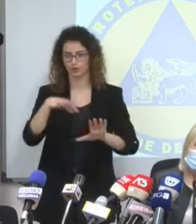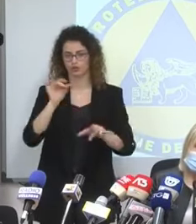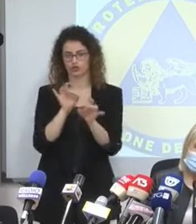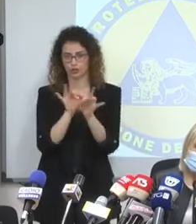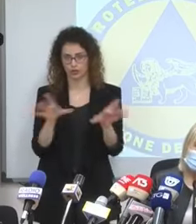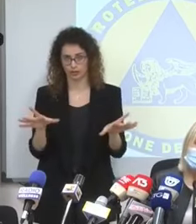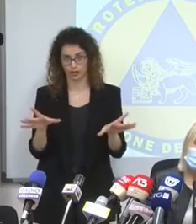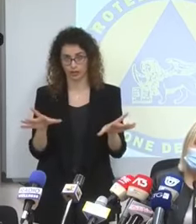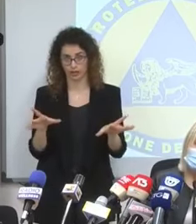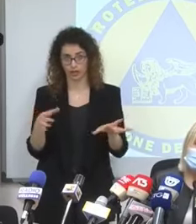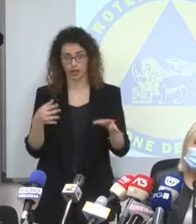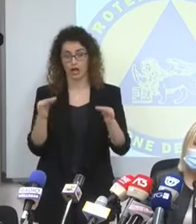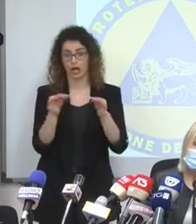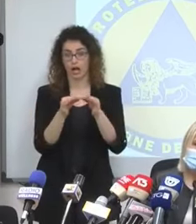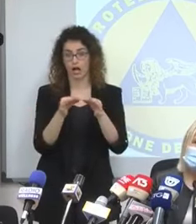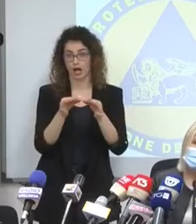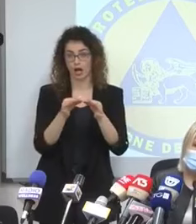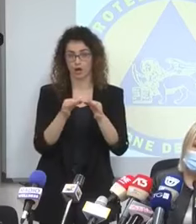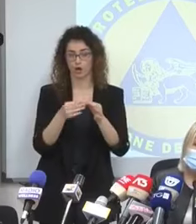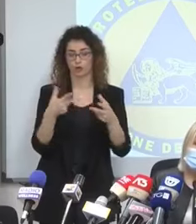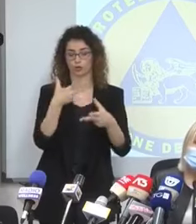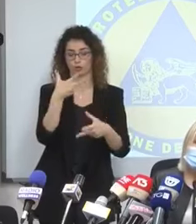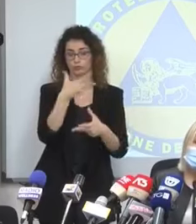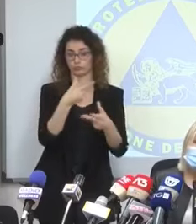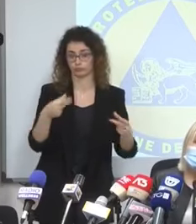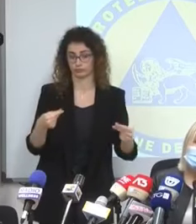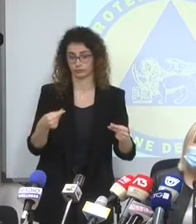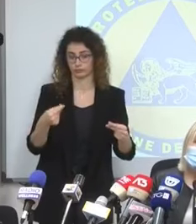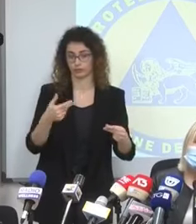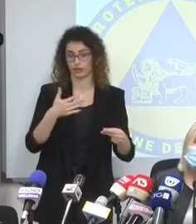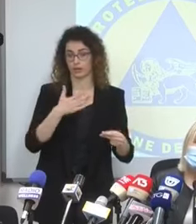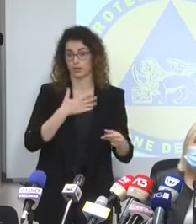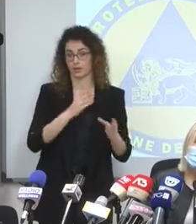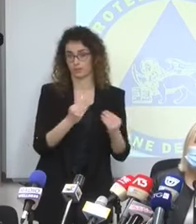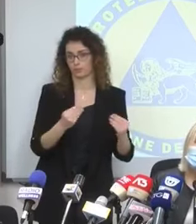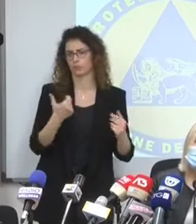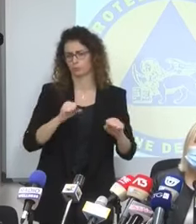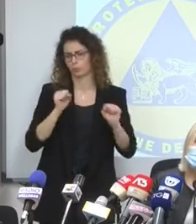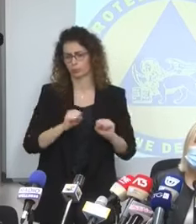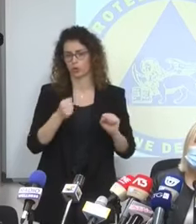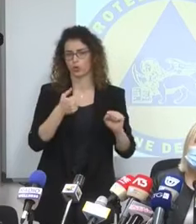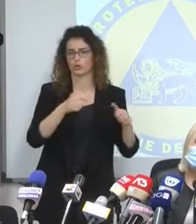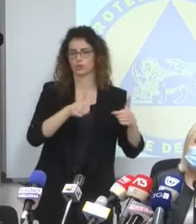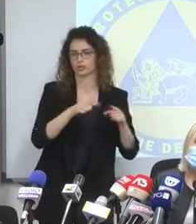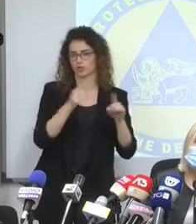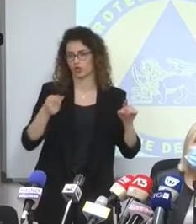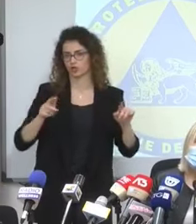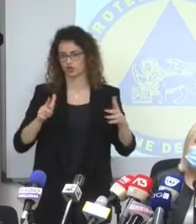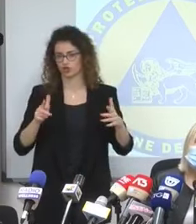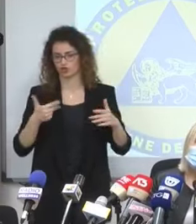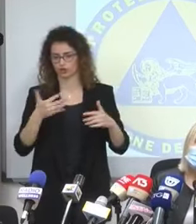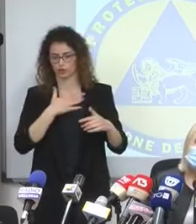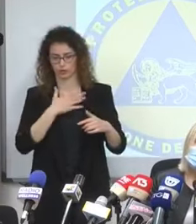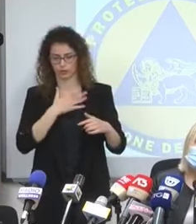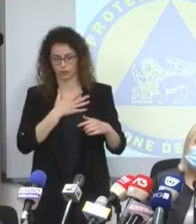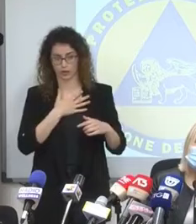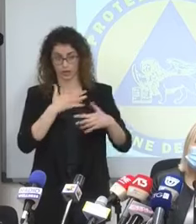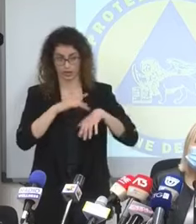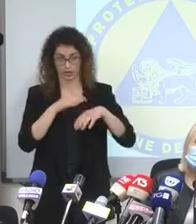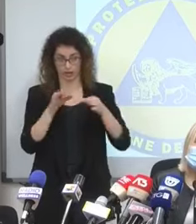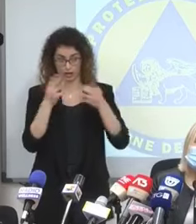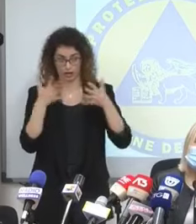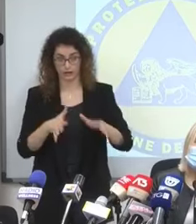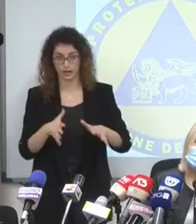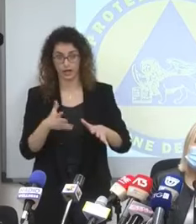vaccinazioni dei minorenni, visto che Pfizer va bene anche dai 16 ai 18 anni, e se c'è già